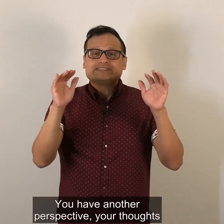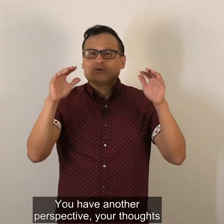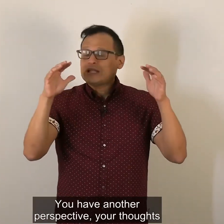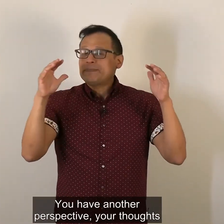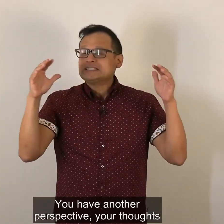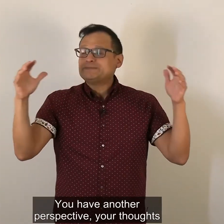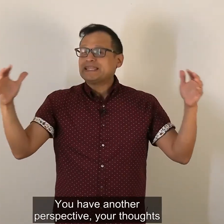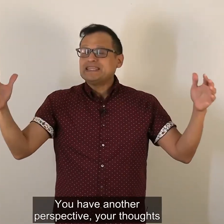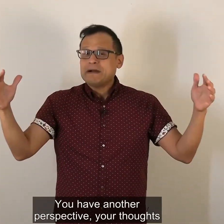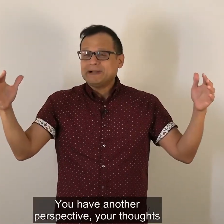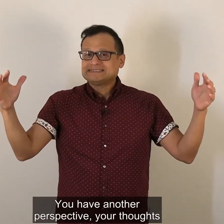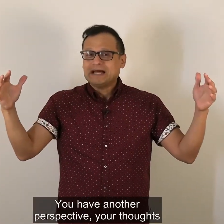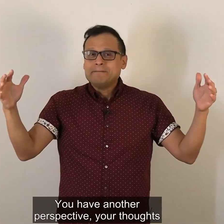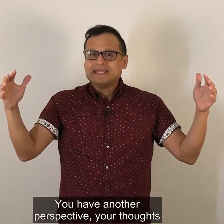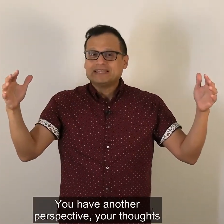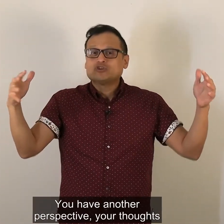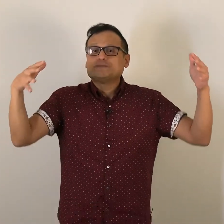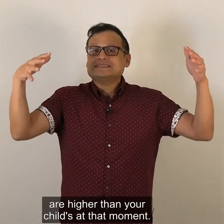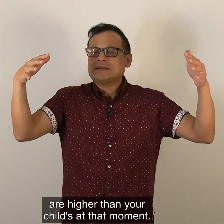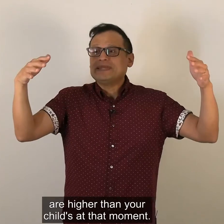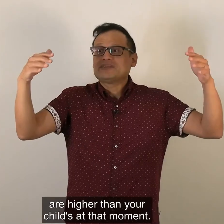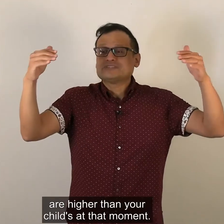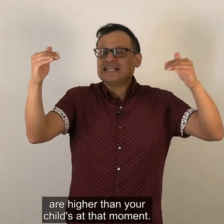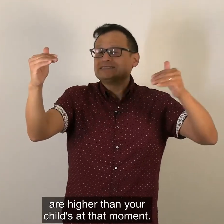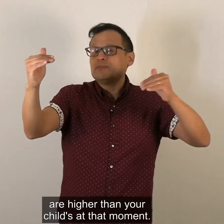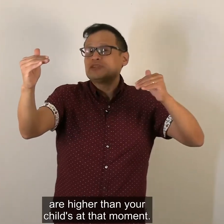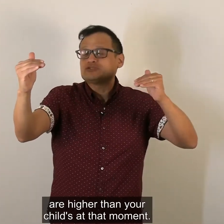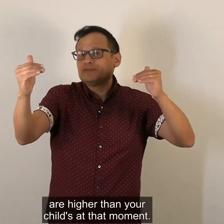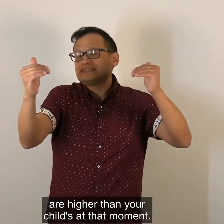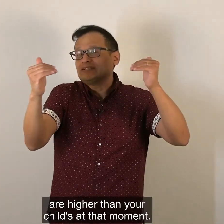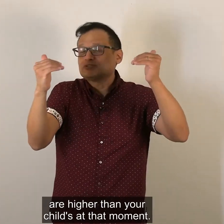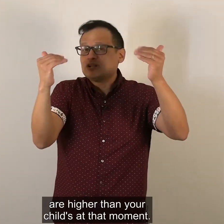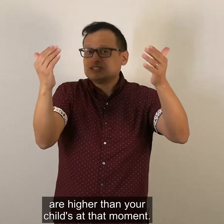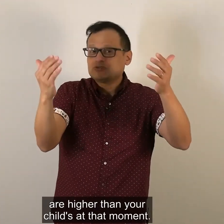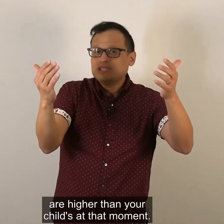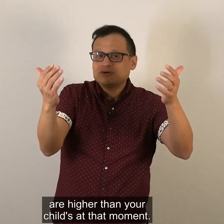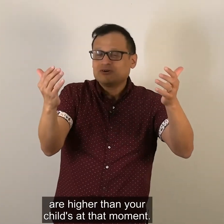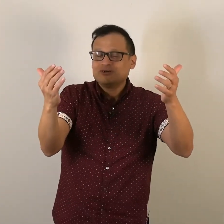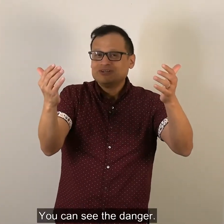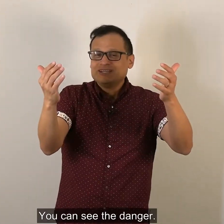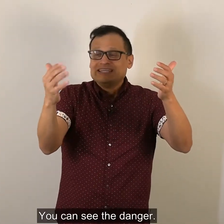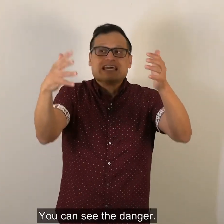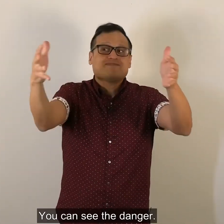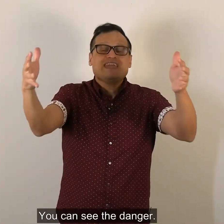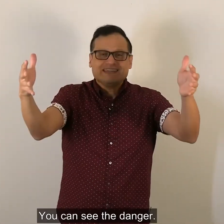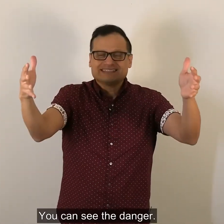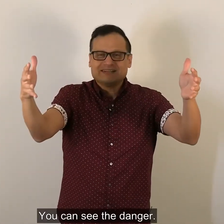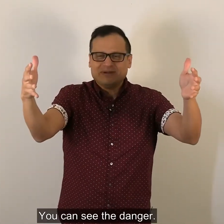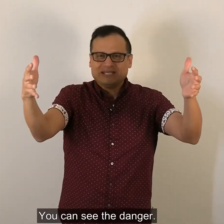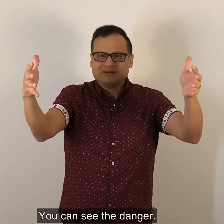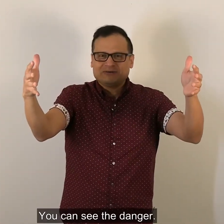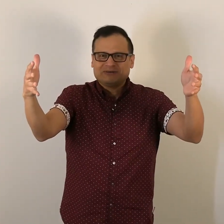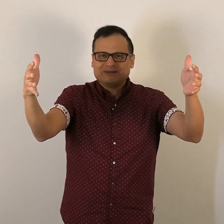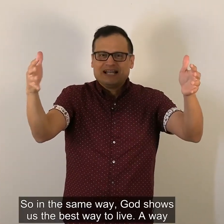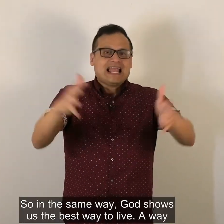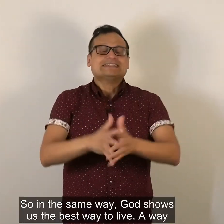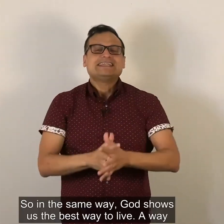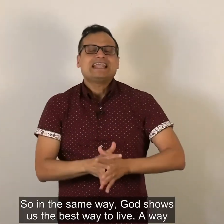otra perspectiva más amplia. Tus pensamientos en ese momento son más altos que los de tu hijo. Y adviertes el peligro. Así de la